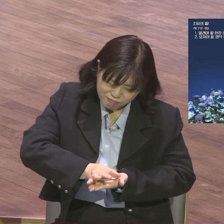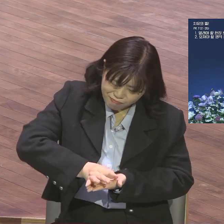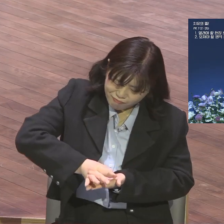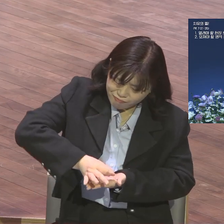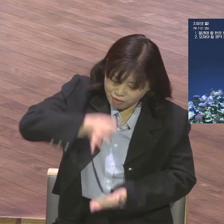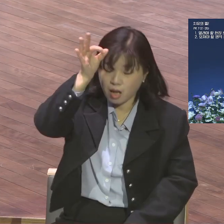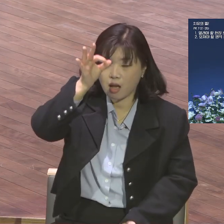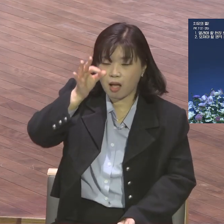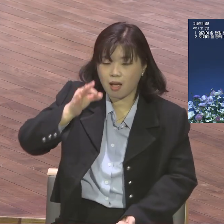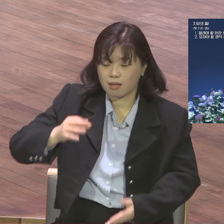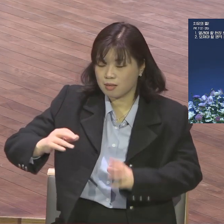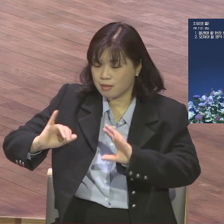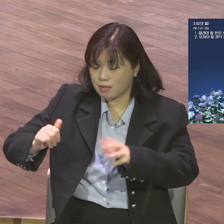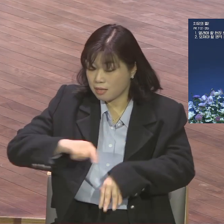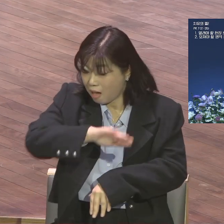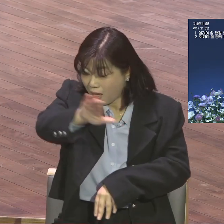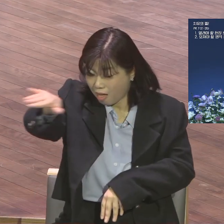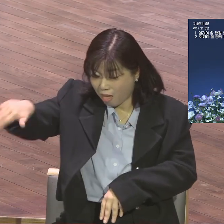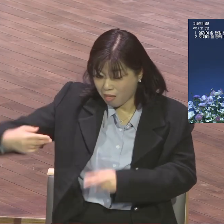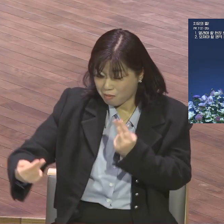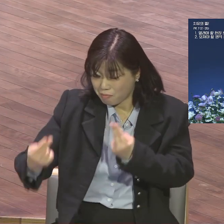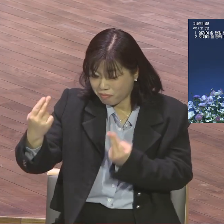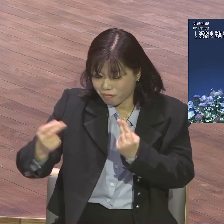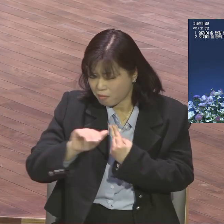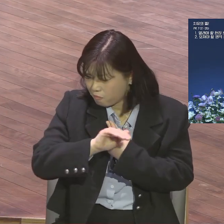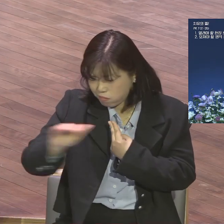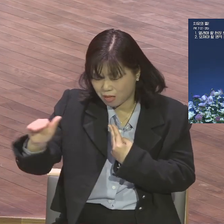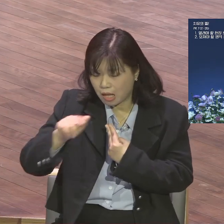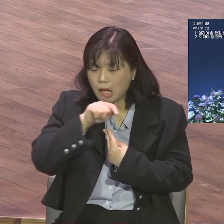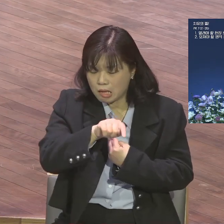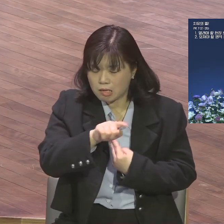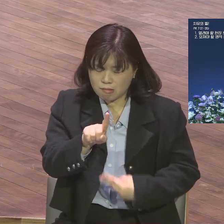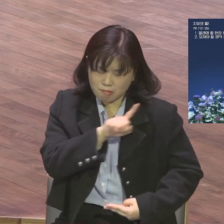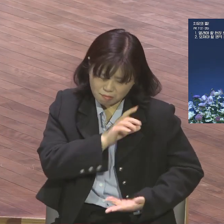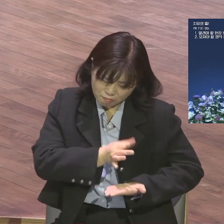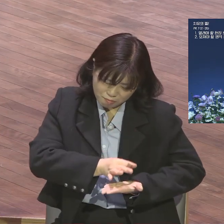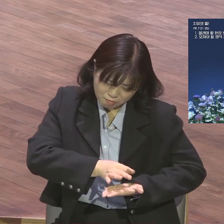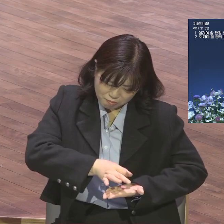어떤 가치보다 더 소중하기 때문입니다.